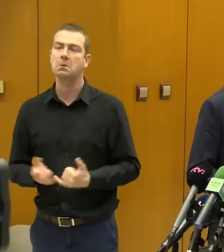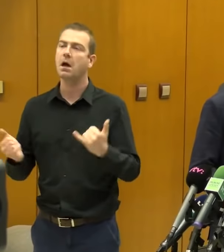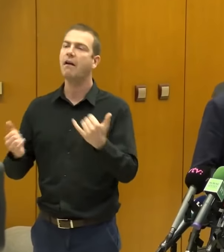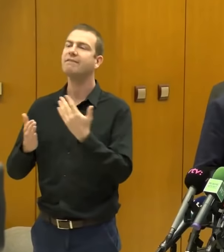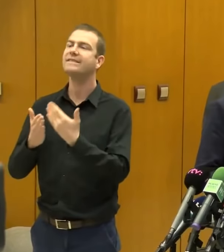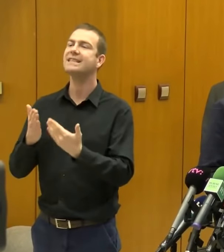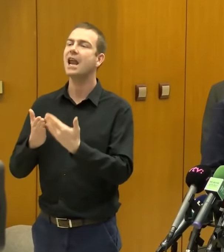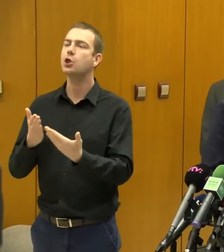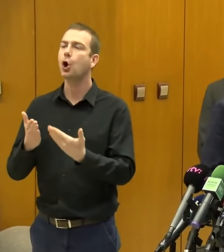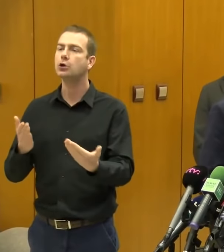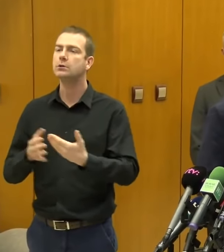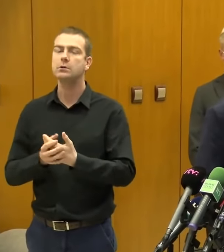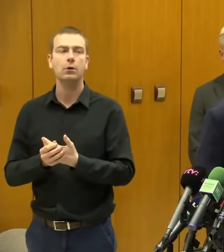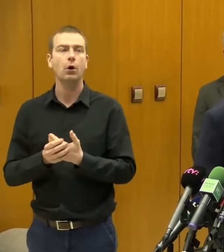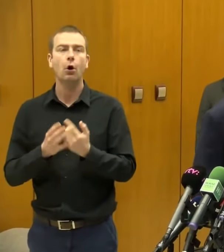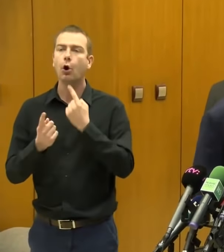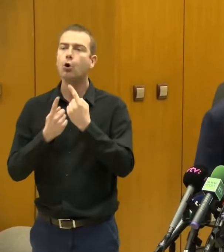dnešného rokovania?